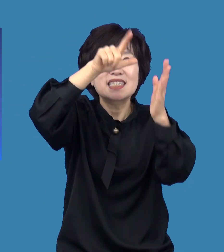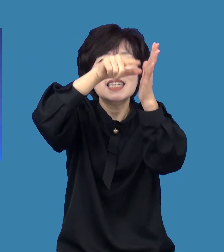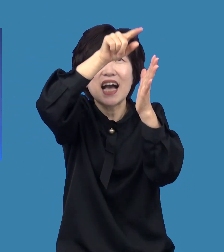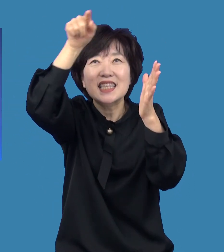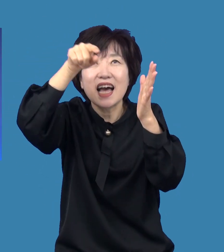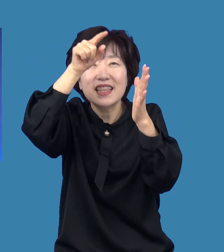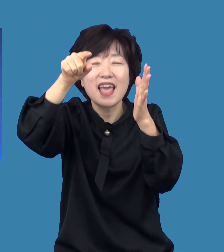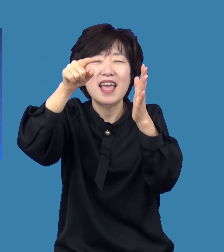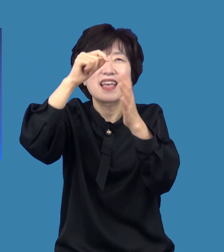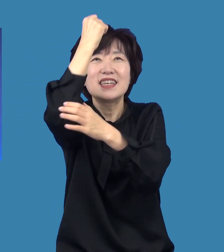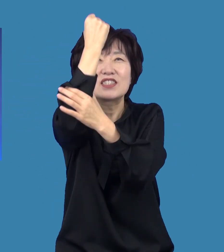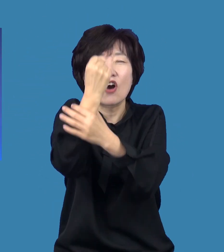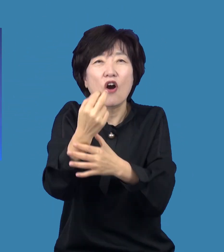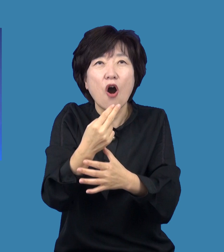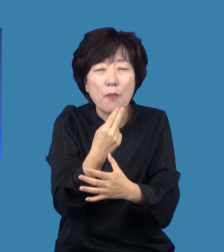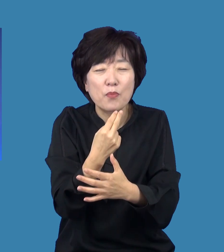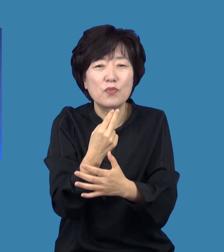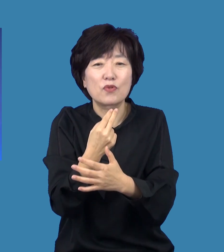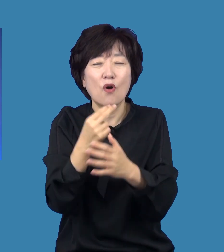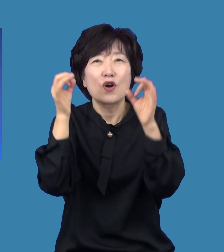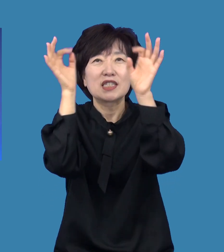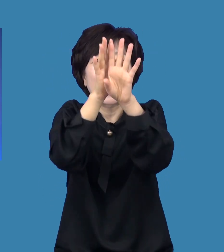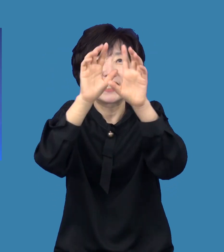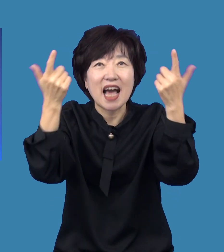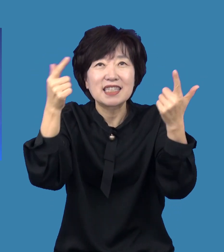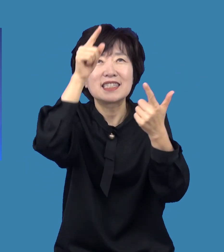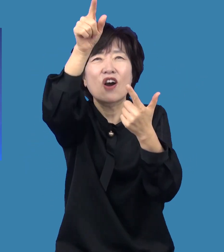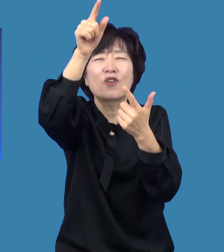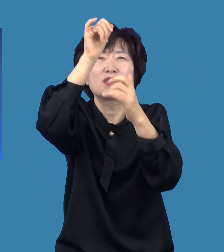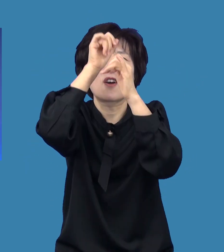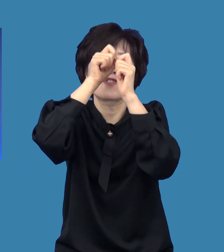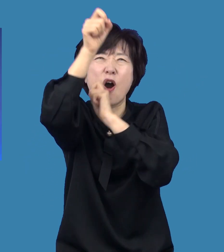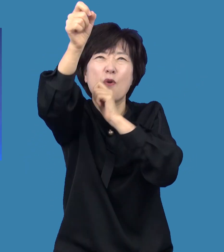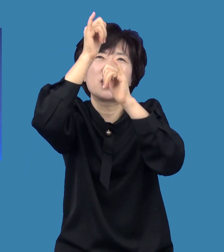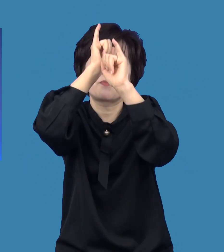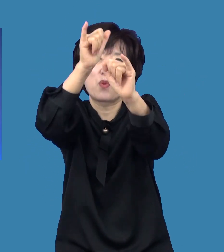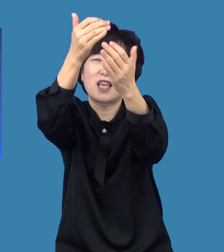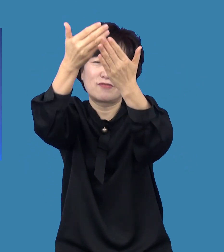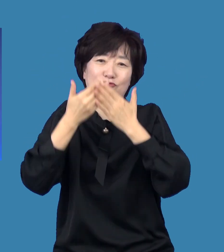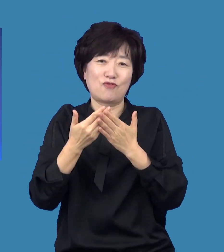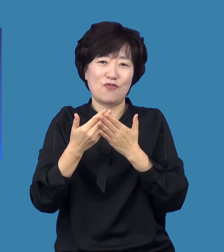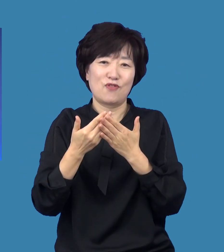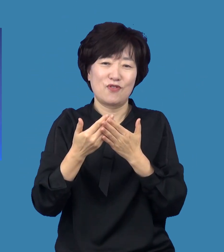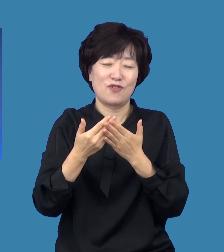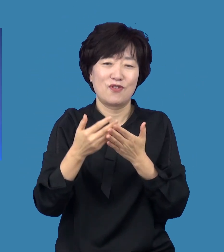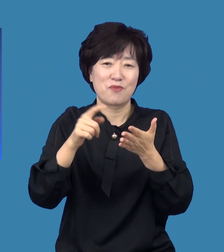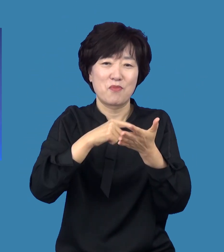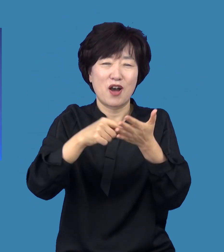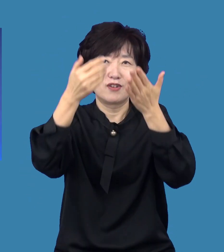않는 영원한 그 시간 속에서 보상이 주어진다는 거예요. 그래서 여러분 우리는요